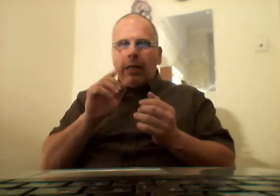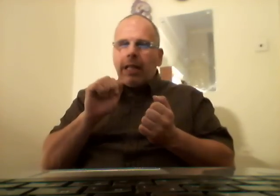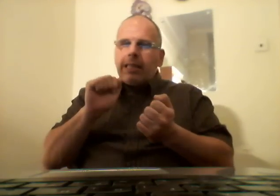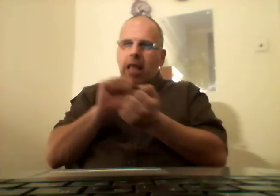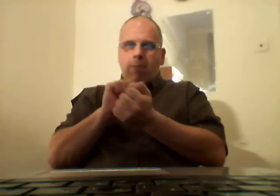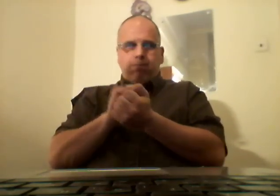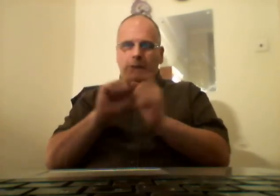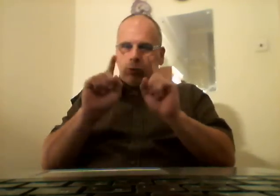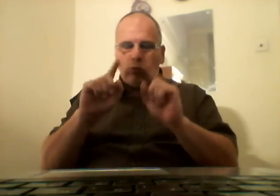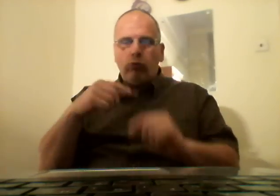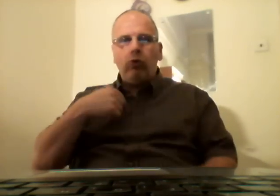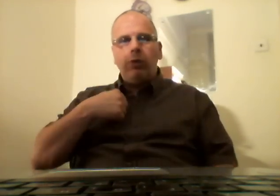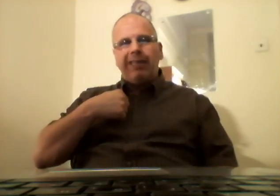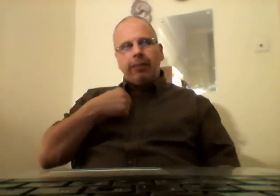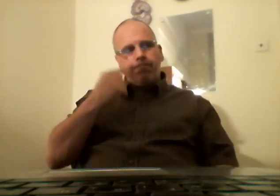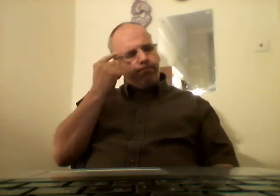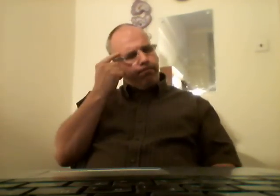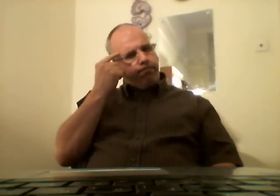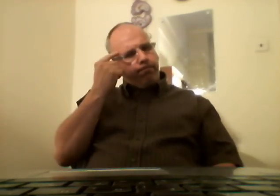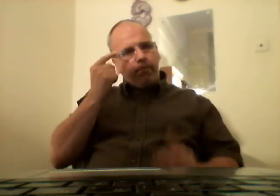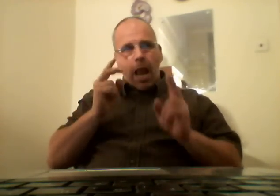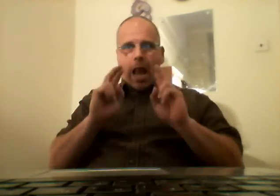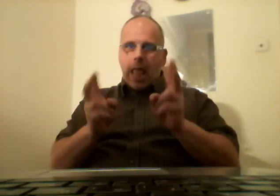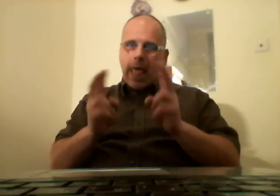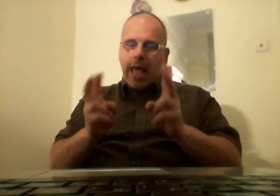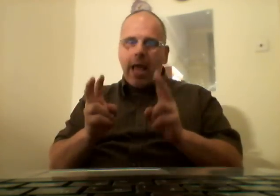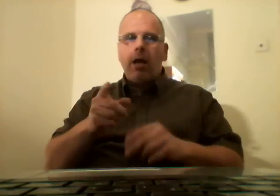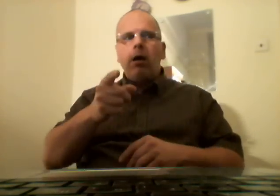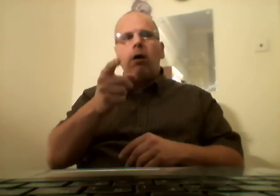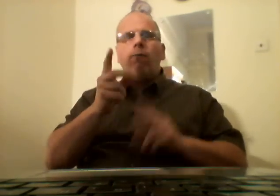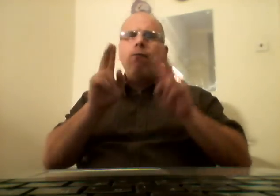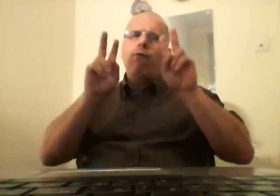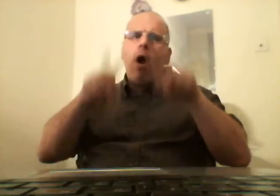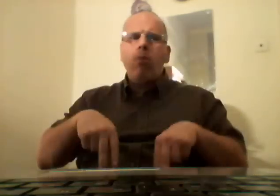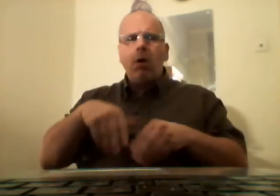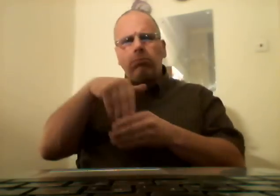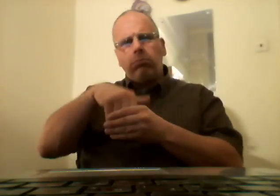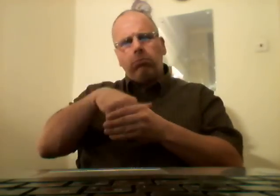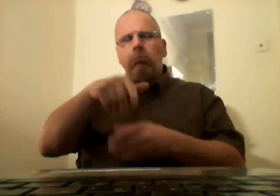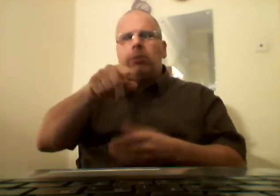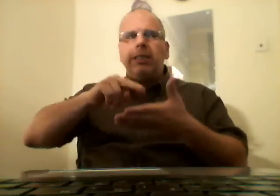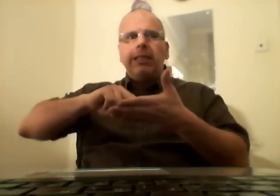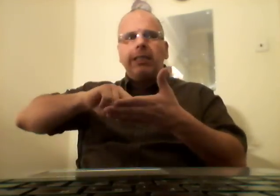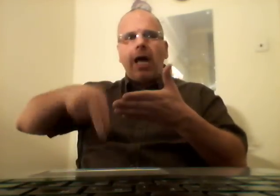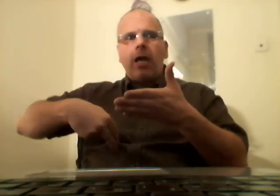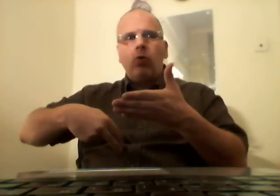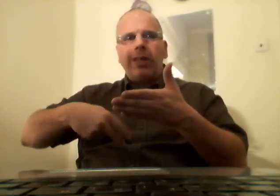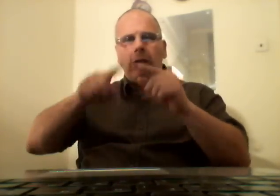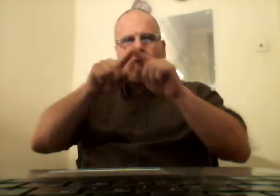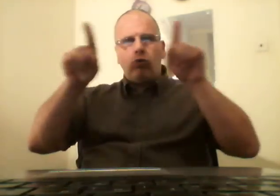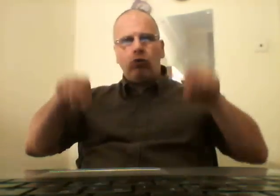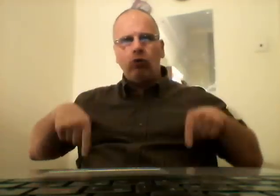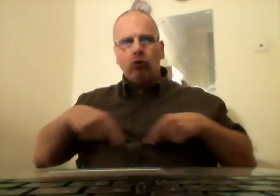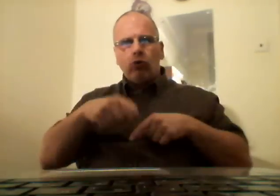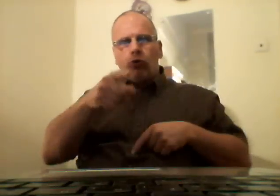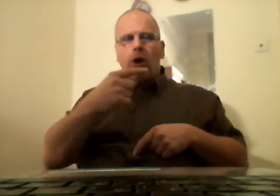csak az, hogy tudnánk szíveszáll, tudnánk előnyör. Vannak ez ilyen, hogy sziasztok. Szíram, hogy így féljön, hogy csak